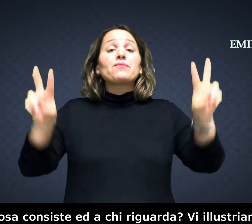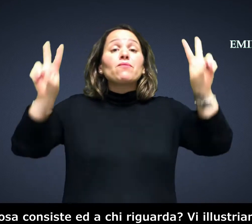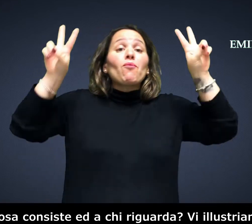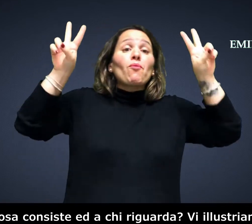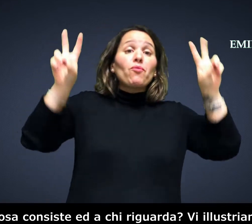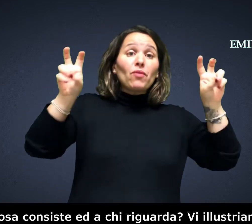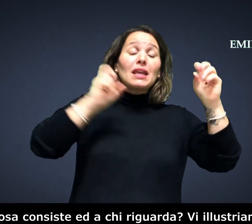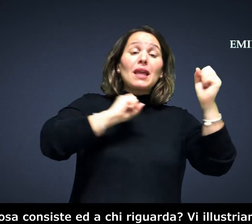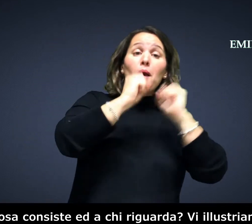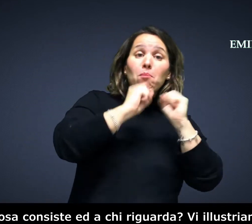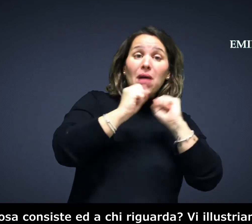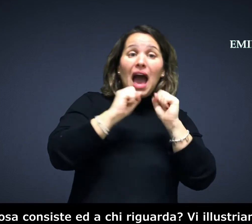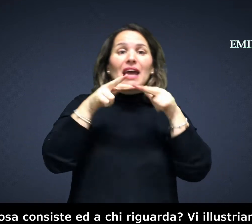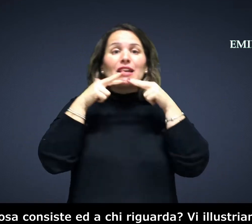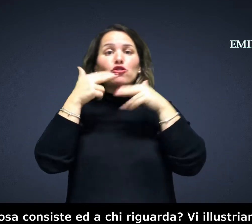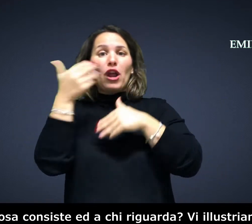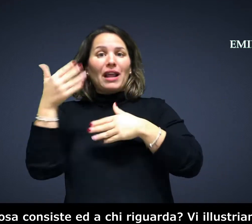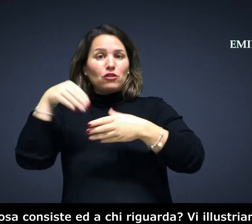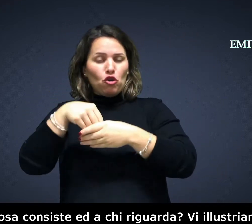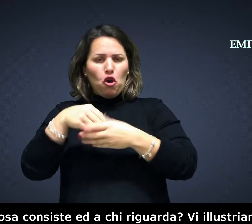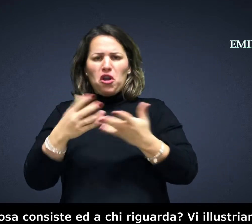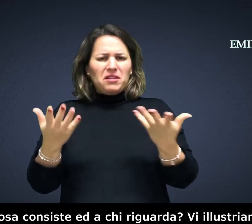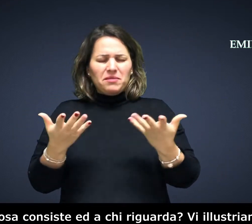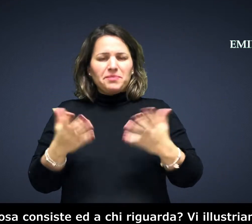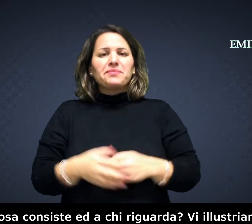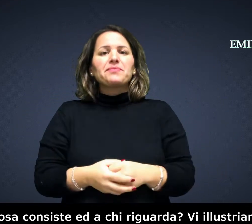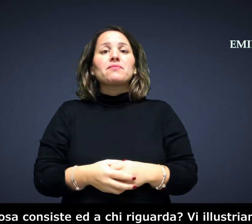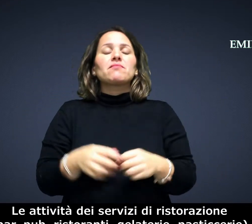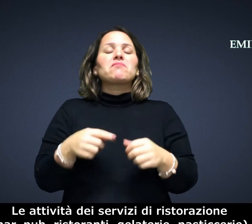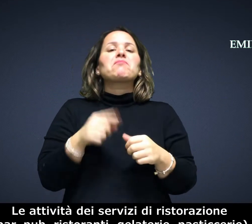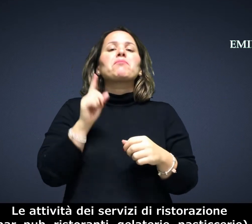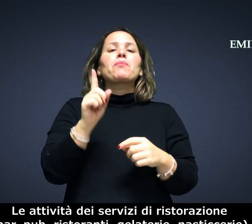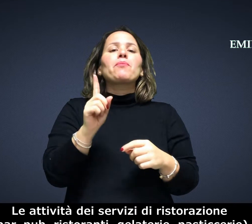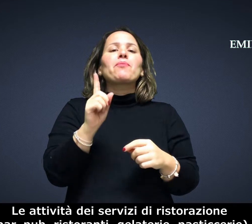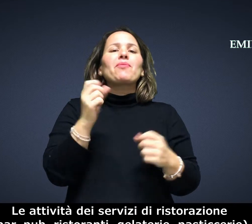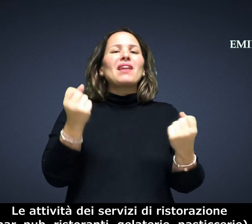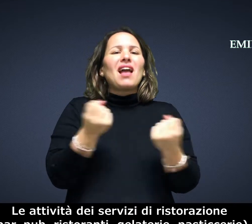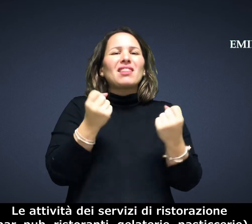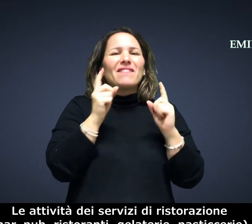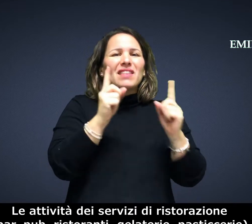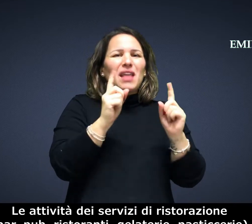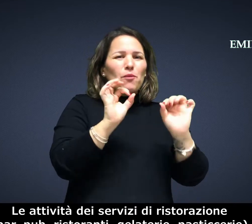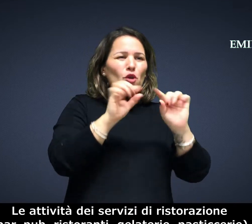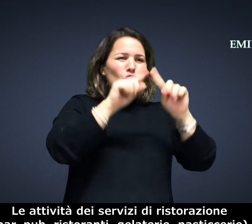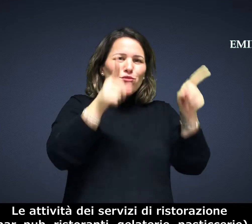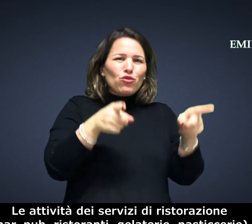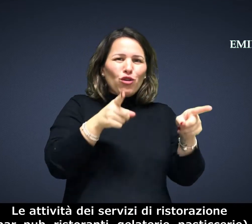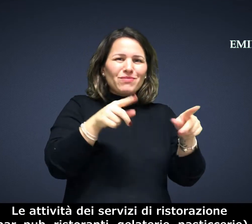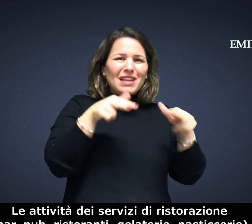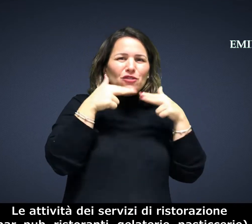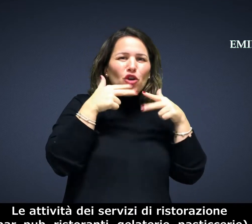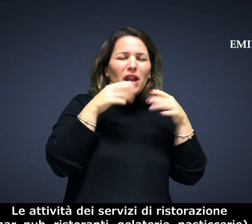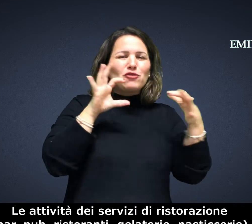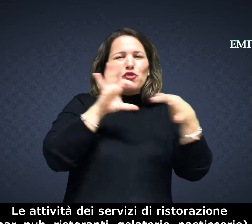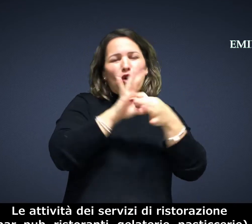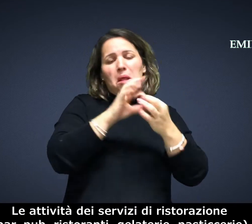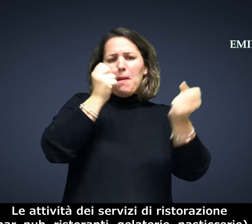Bar e ristoranti. Le attività dei servizi di ristorazione, come bar, pub, ristoranti, gelaterie e pasticcerie,